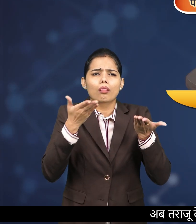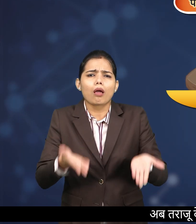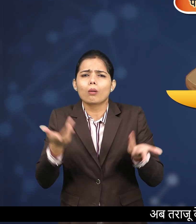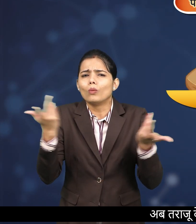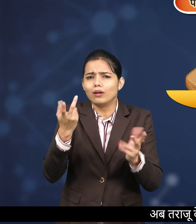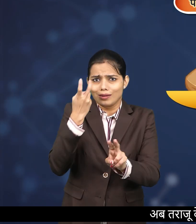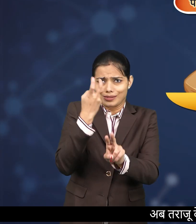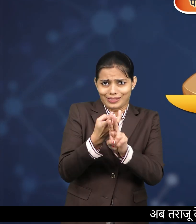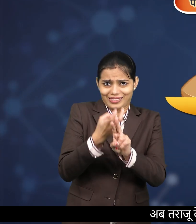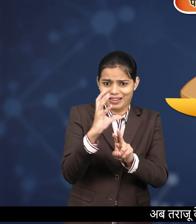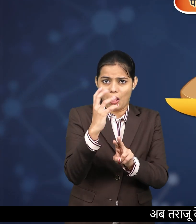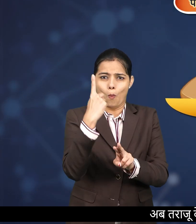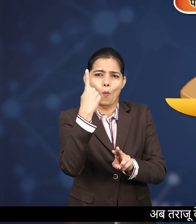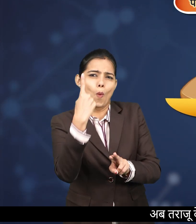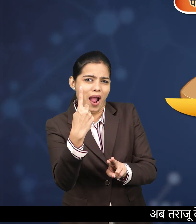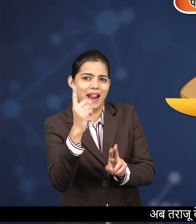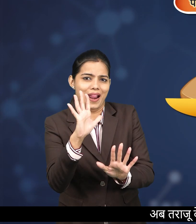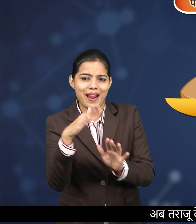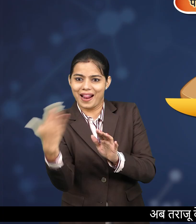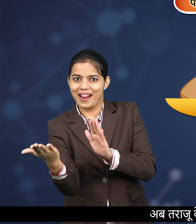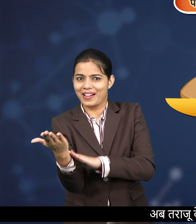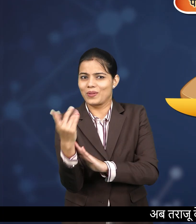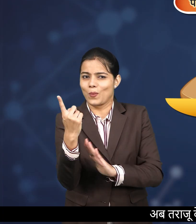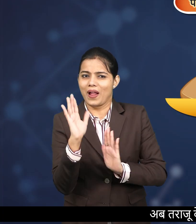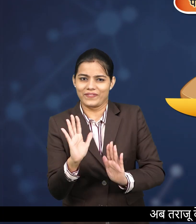अब तराजू के एक तरफ एक पत्थर रखें।